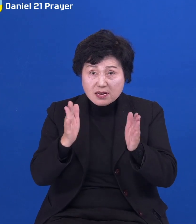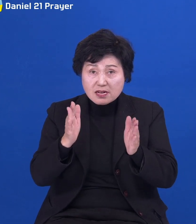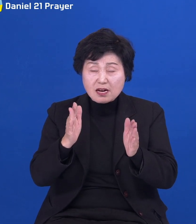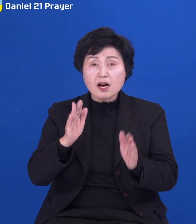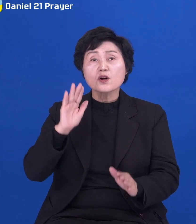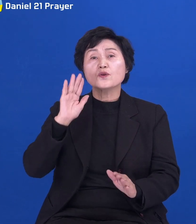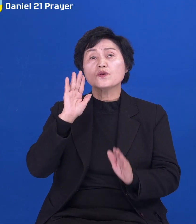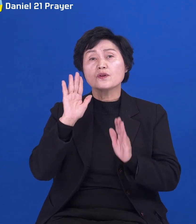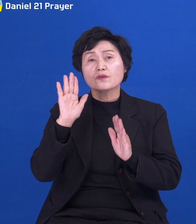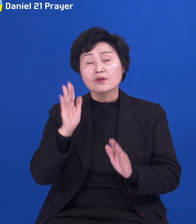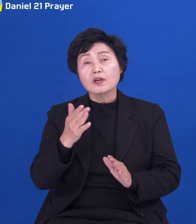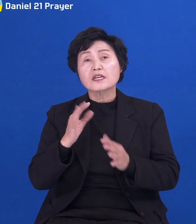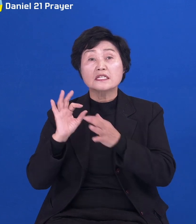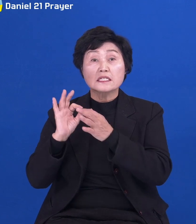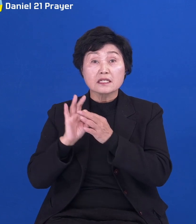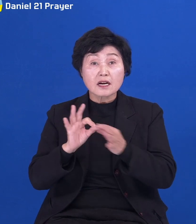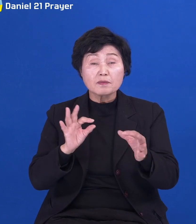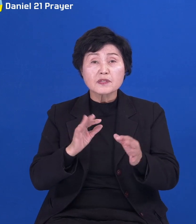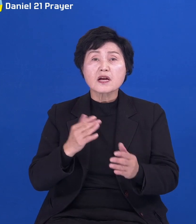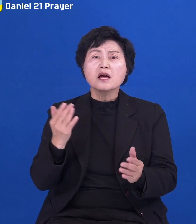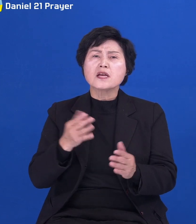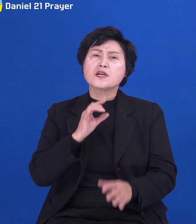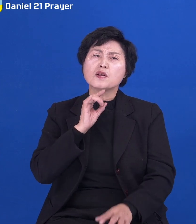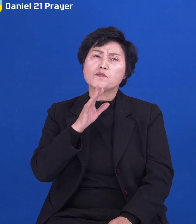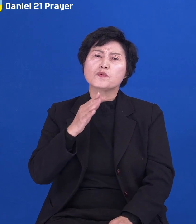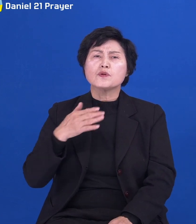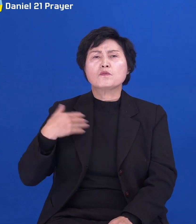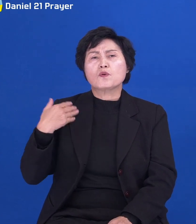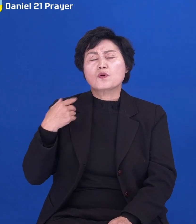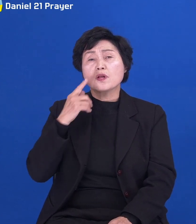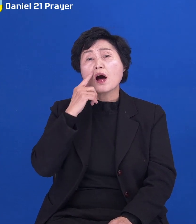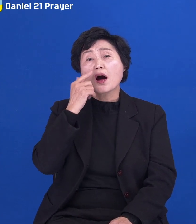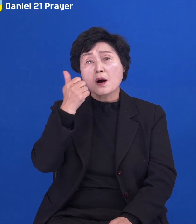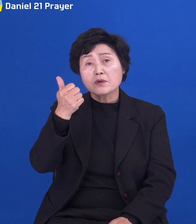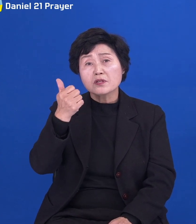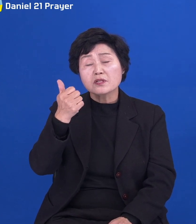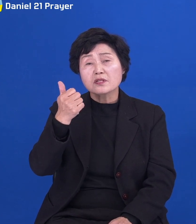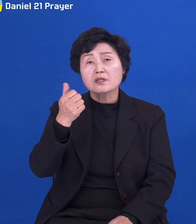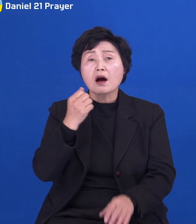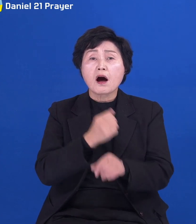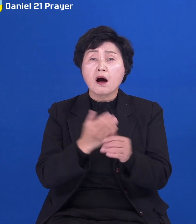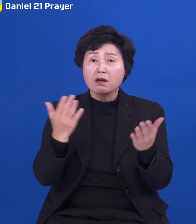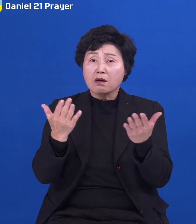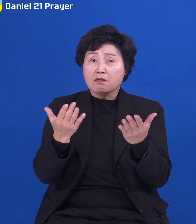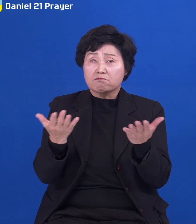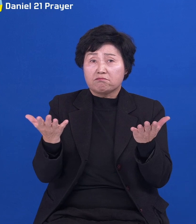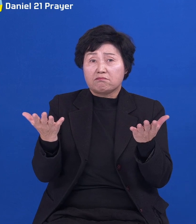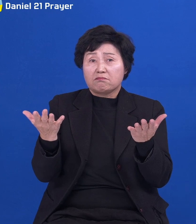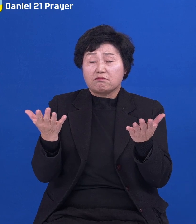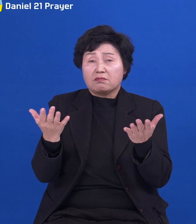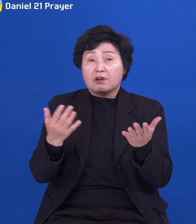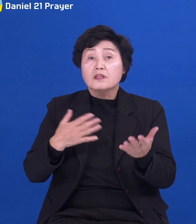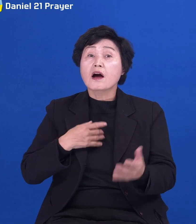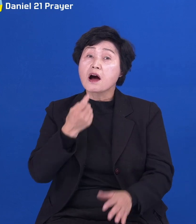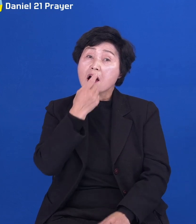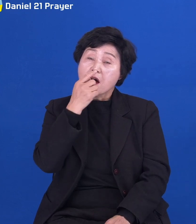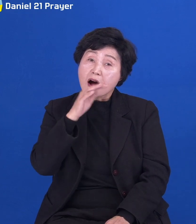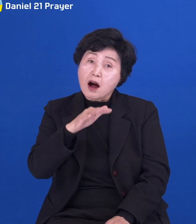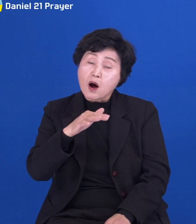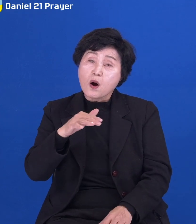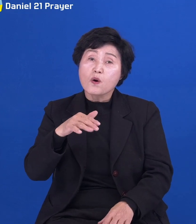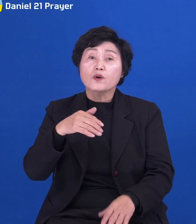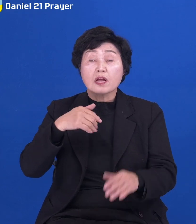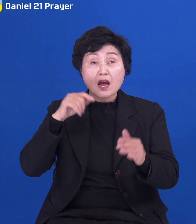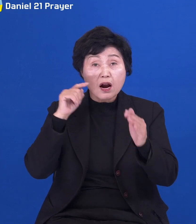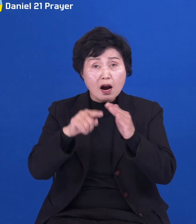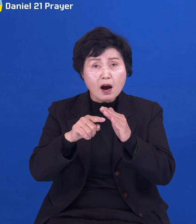무너졌고 일밖에 할 줄 몰랐던 저희 아버지가 할 수 있는 것은 아무것도 없었어요. 제가 학원에 가고 저희 가정은 더